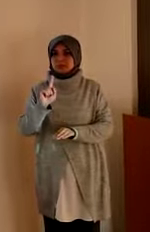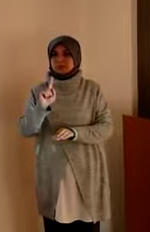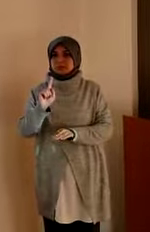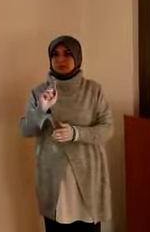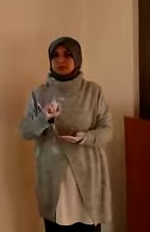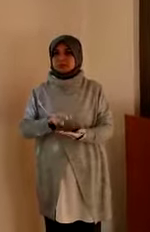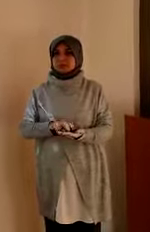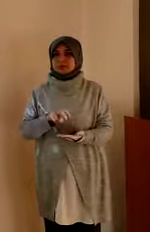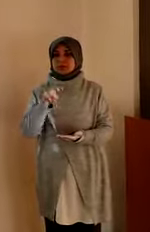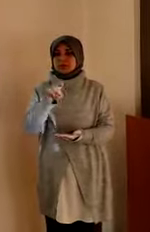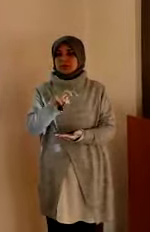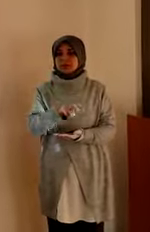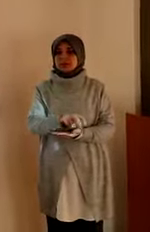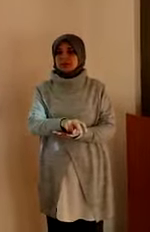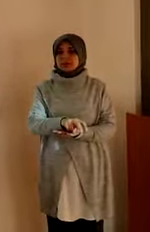inanmamak, inmek,